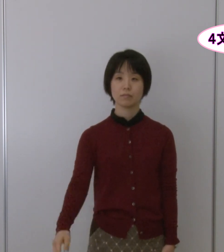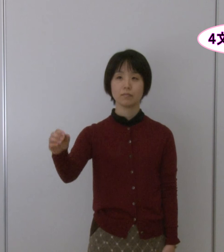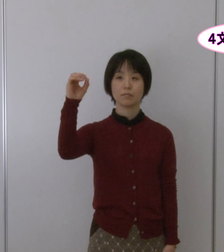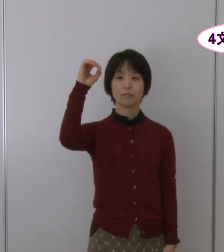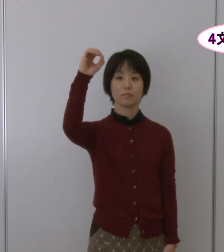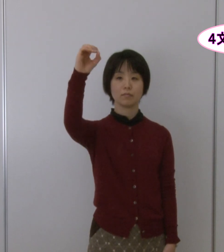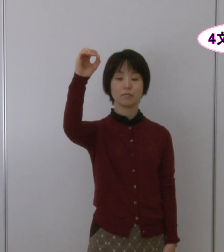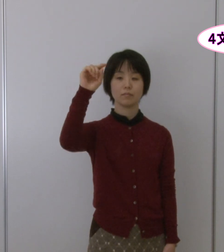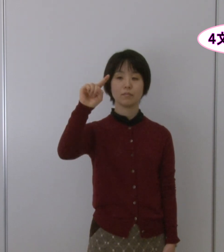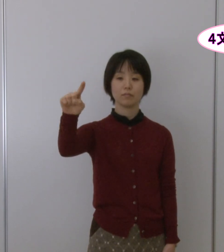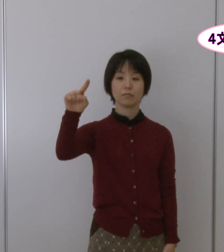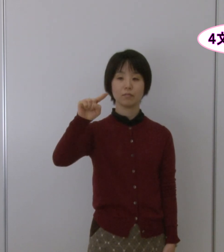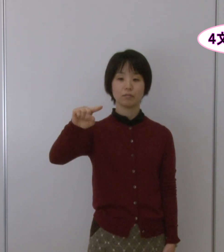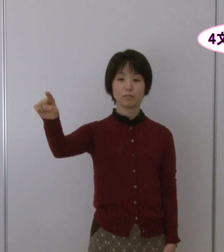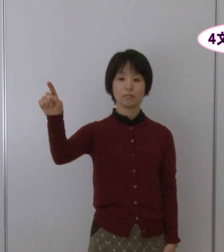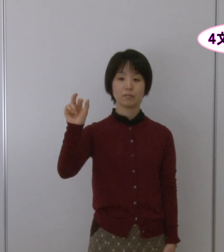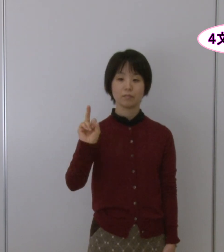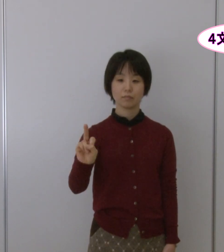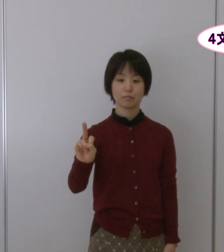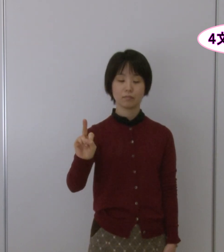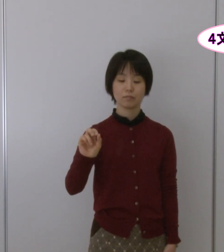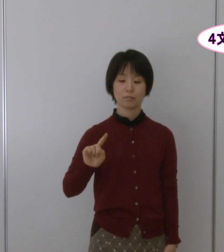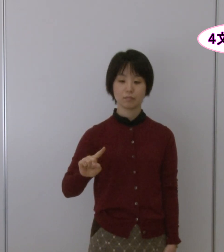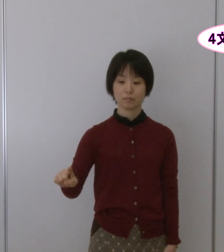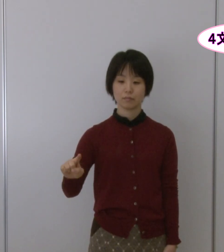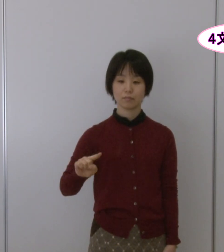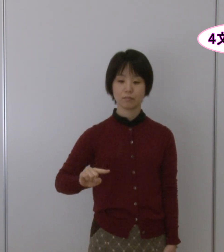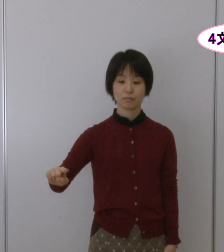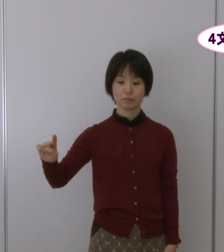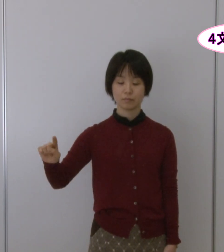おんせん